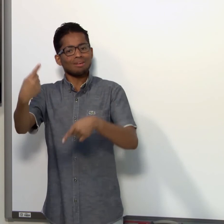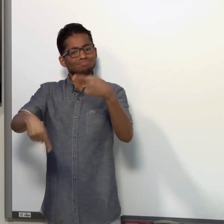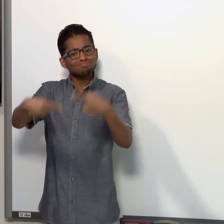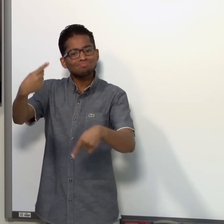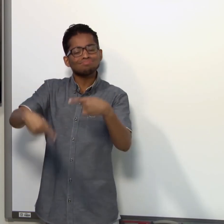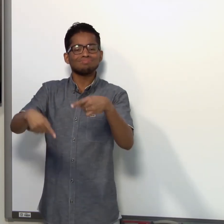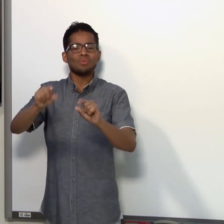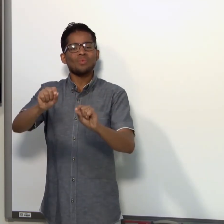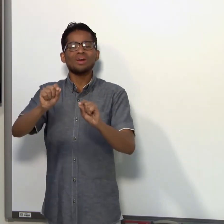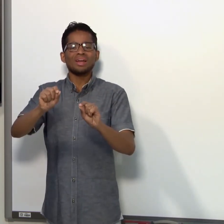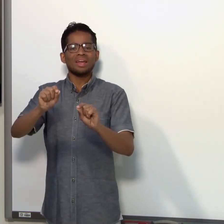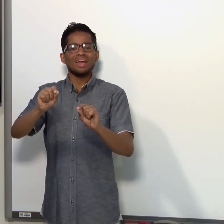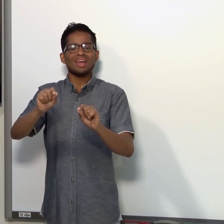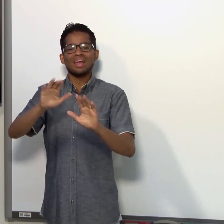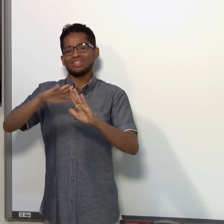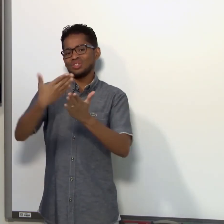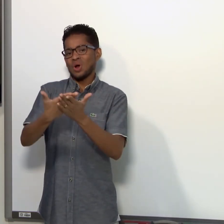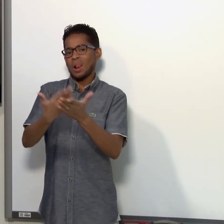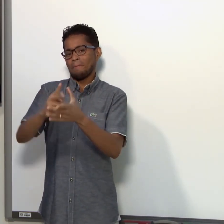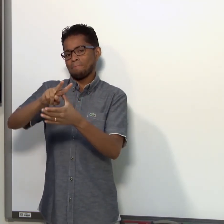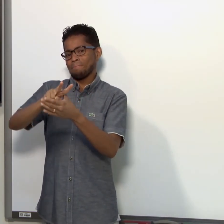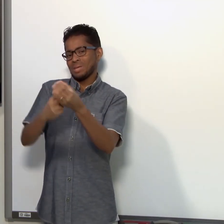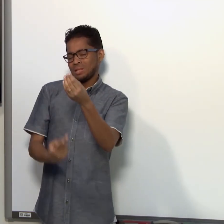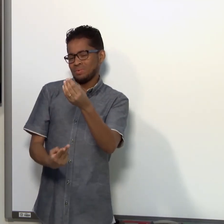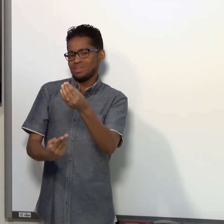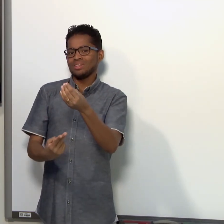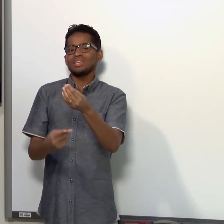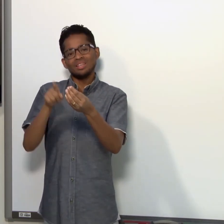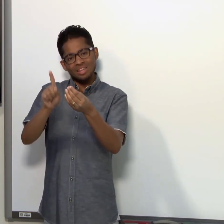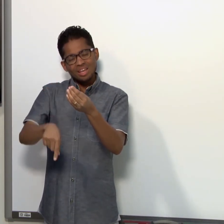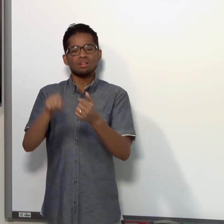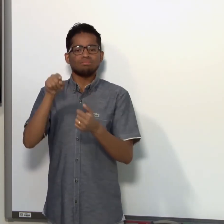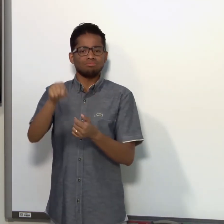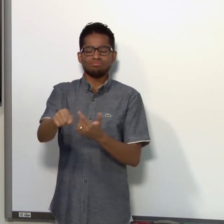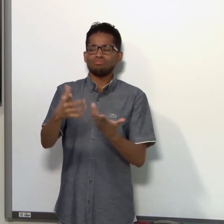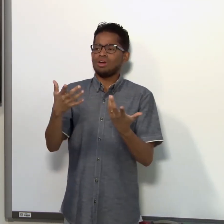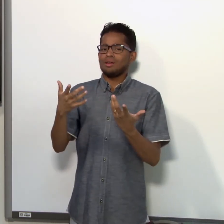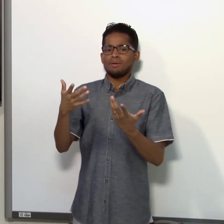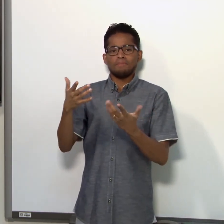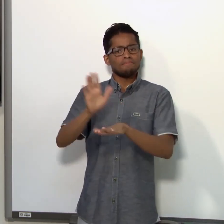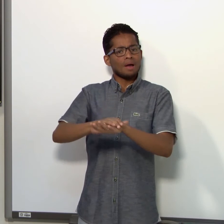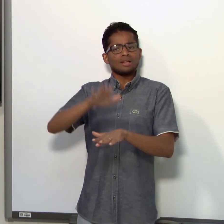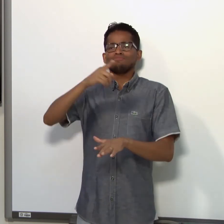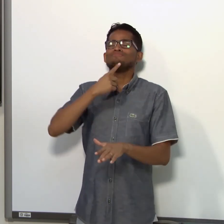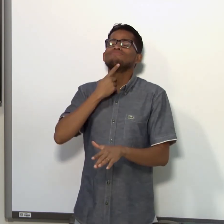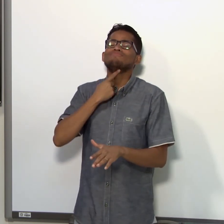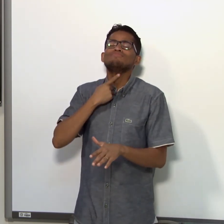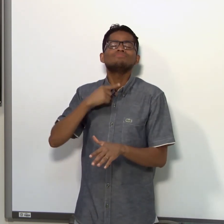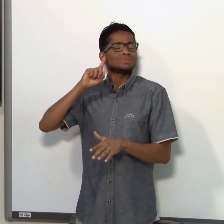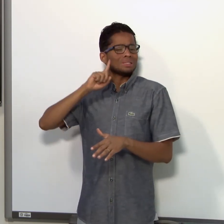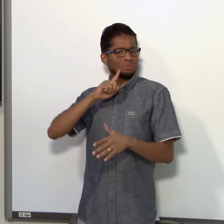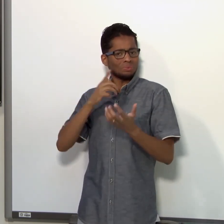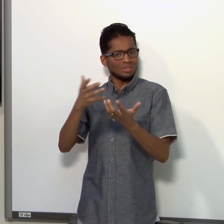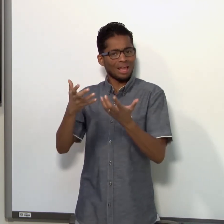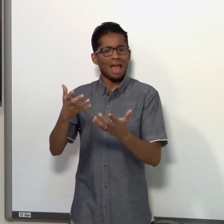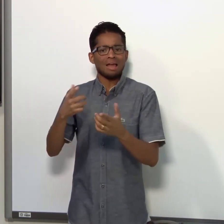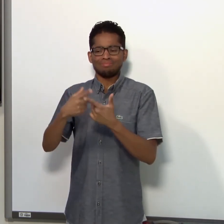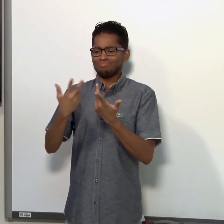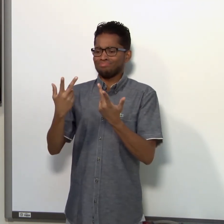E começaremos as discussões a respeito da escola bilingüe, que é o que o surdo anseia,